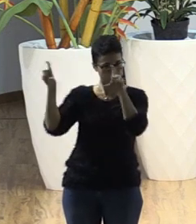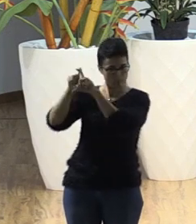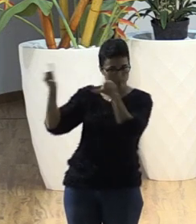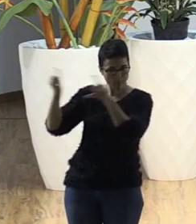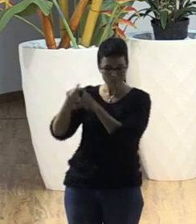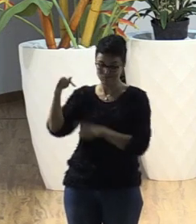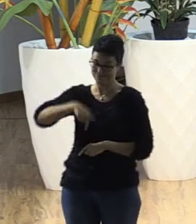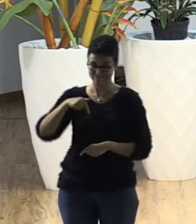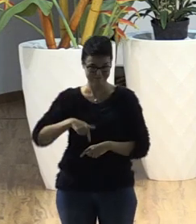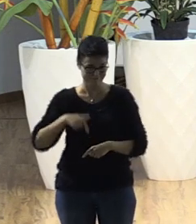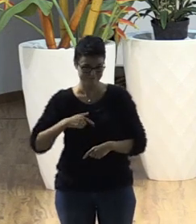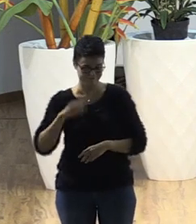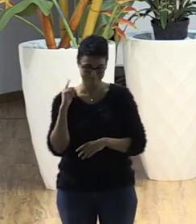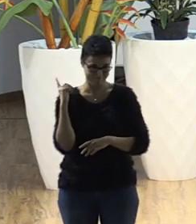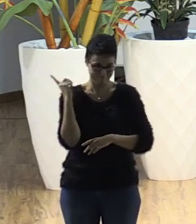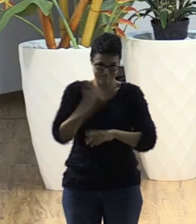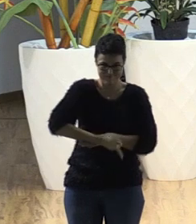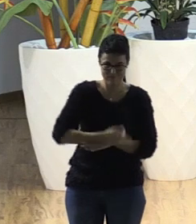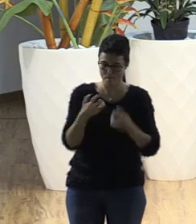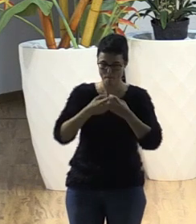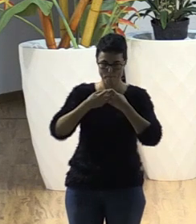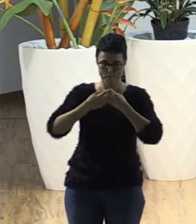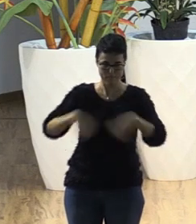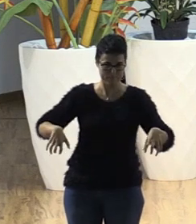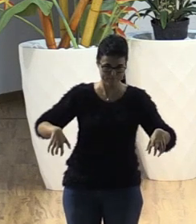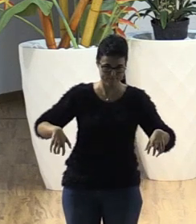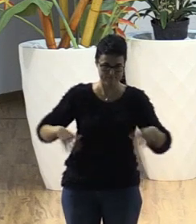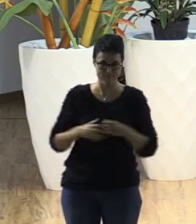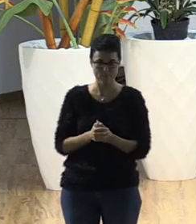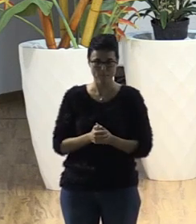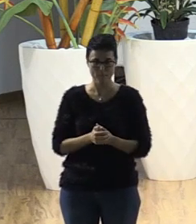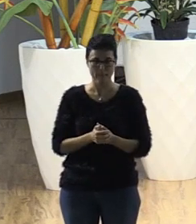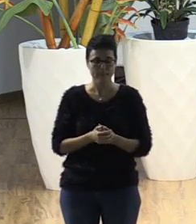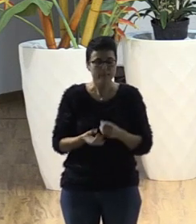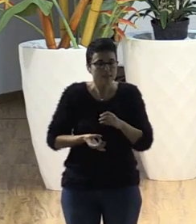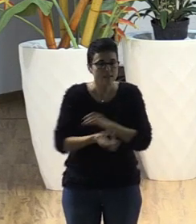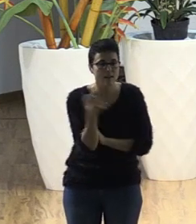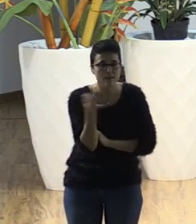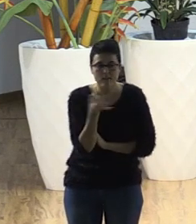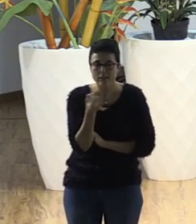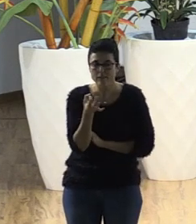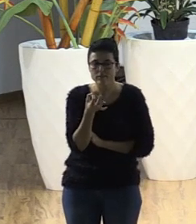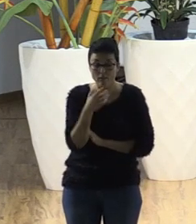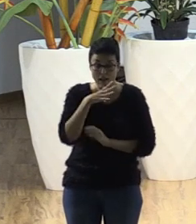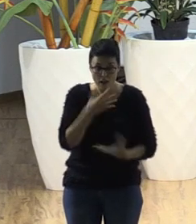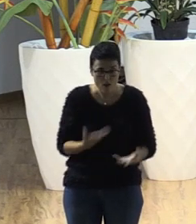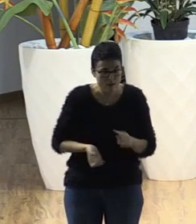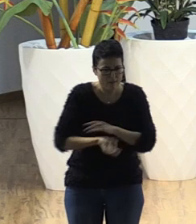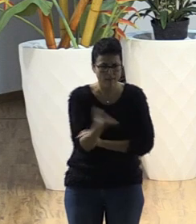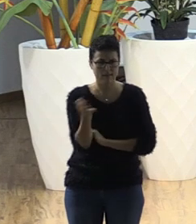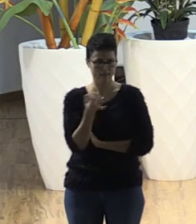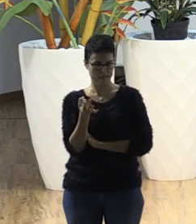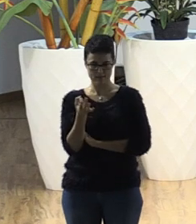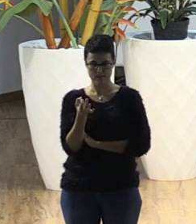que manda hoy, ha roto eso y ha creado, está creando, no